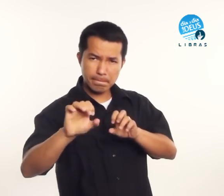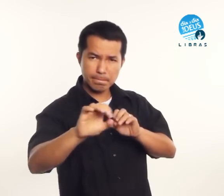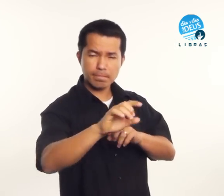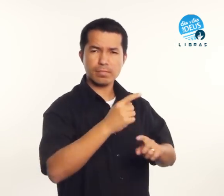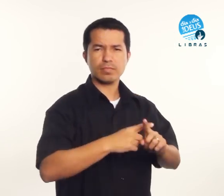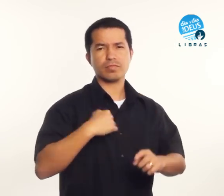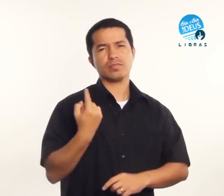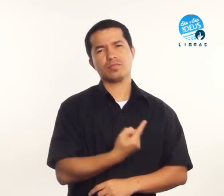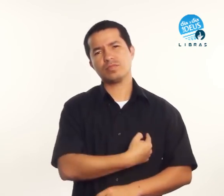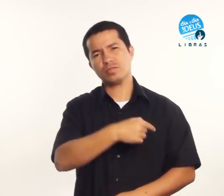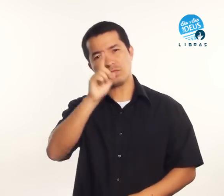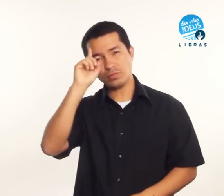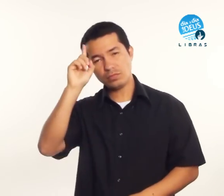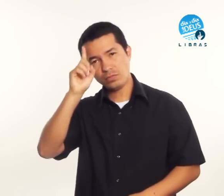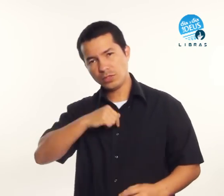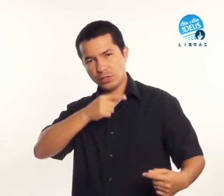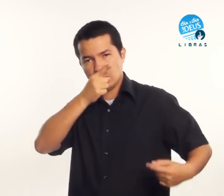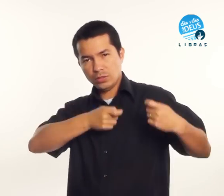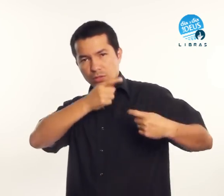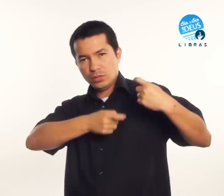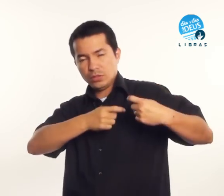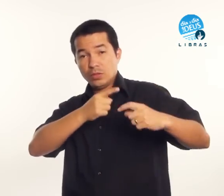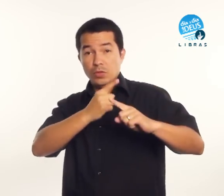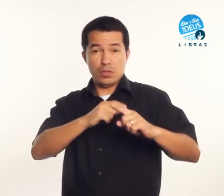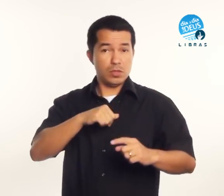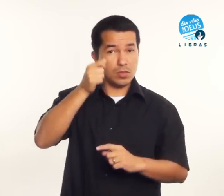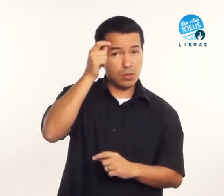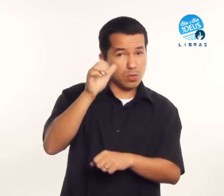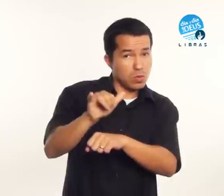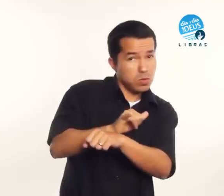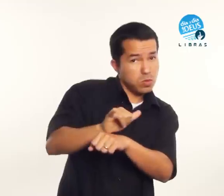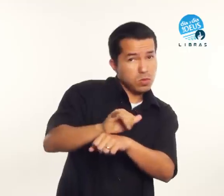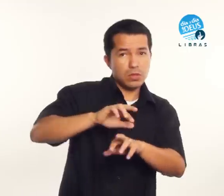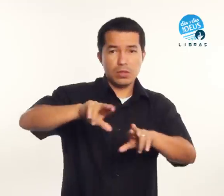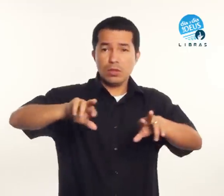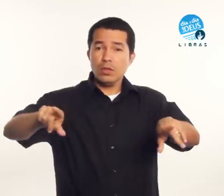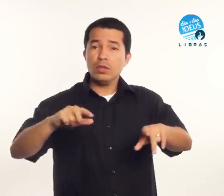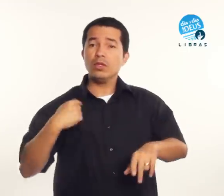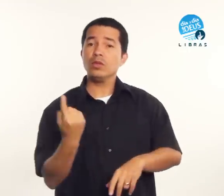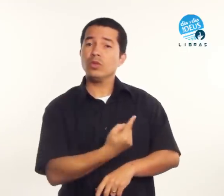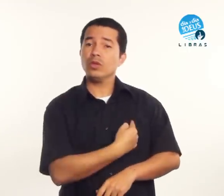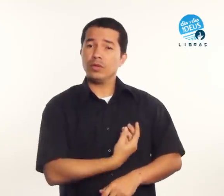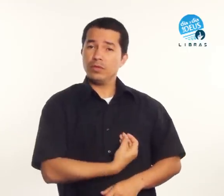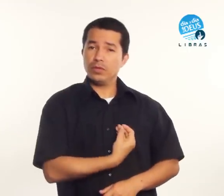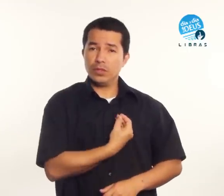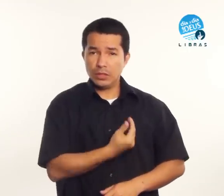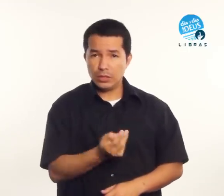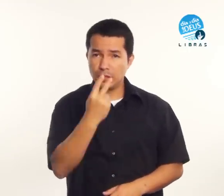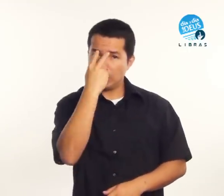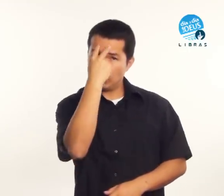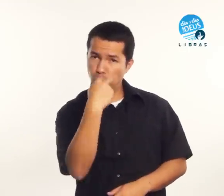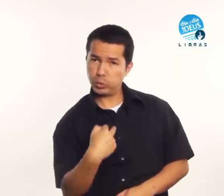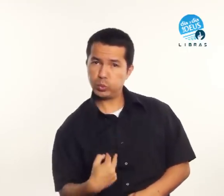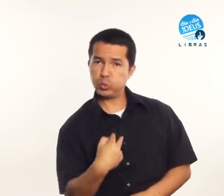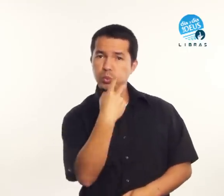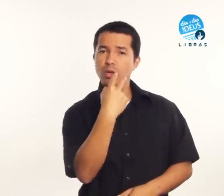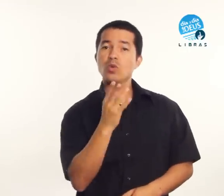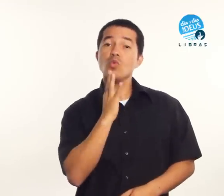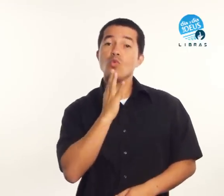pelo maligno, mas que trabalham em coisas que estão dentro de nós e que